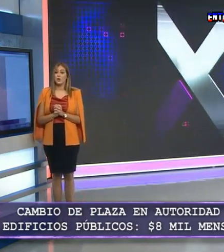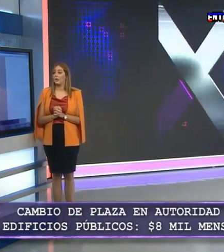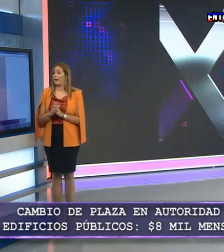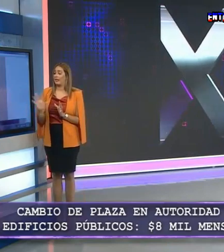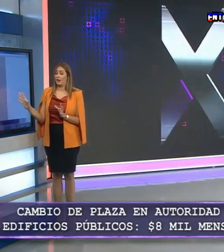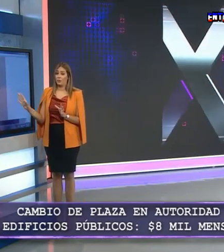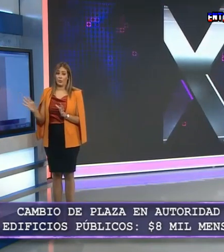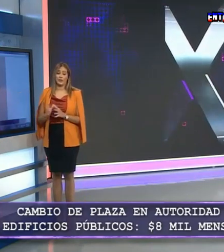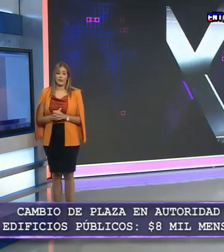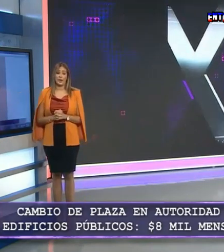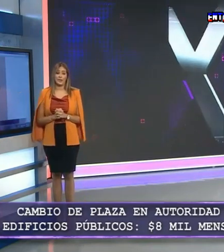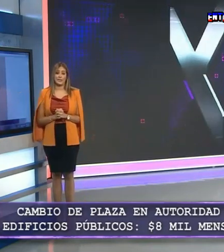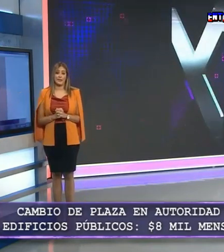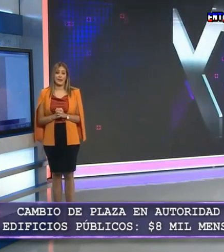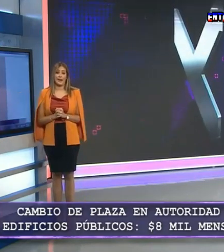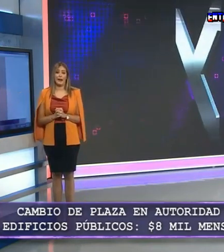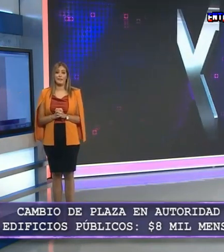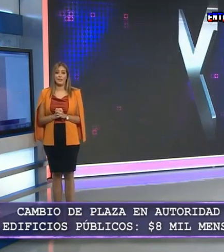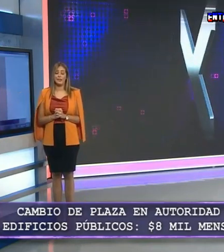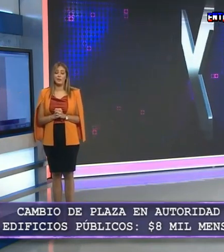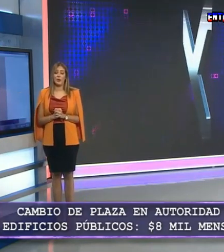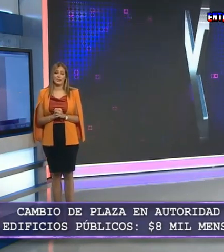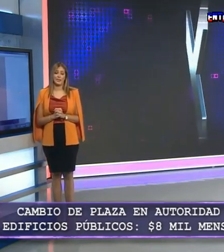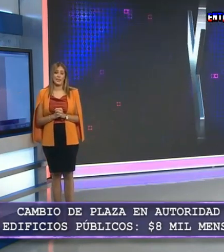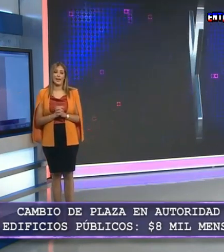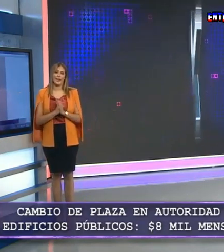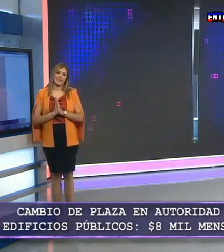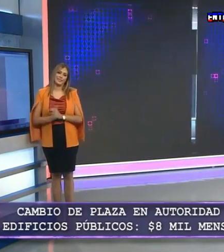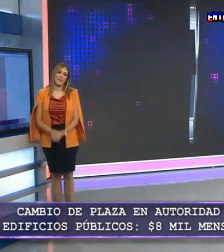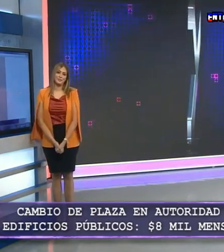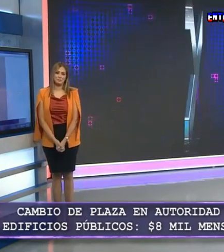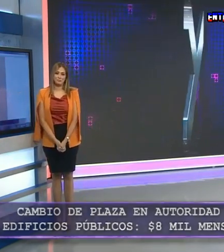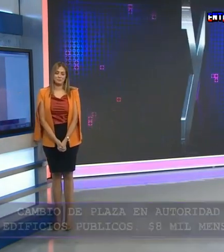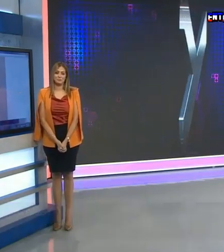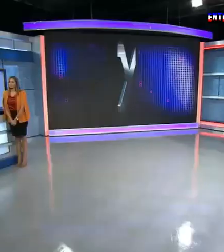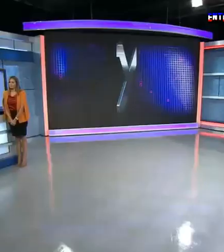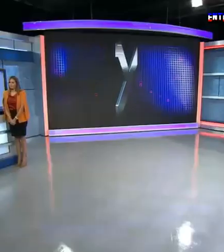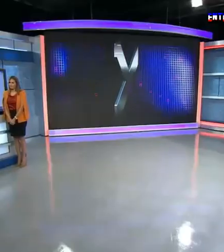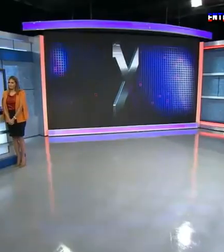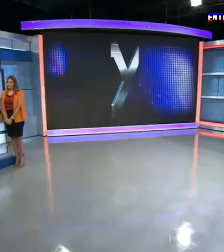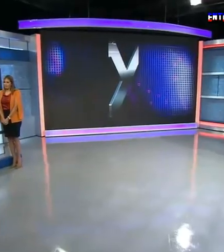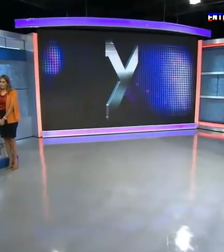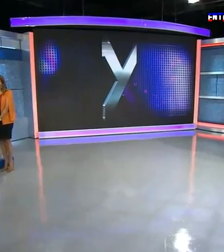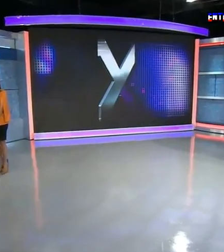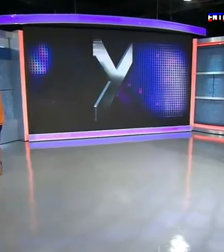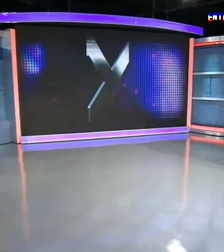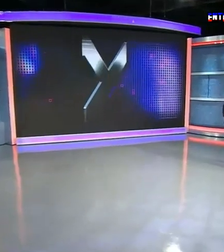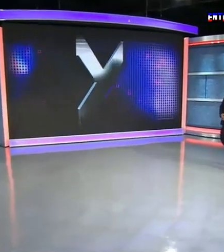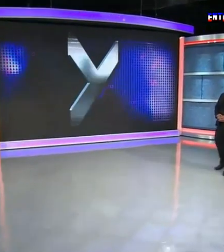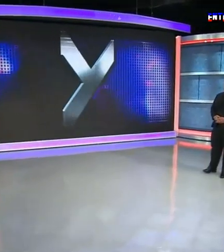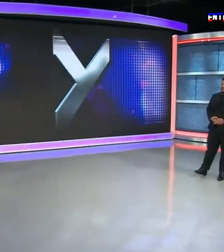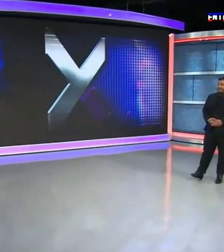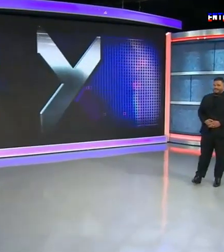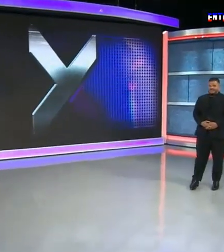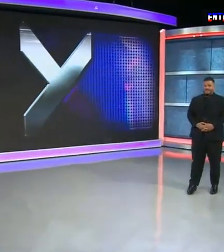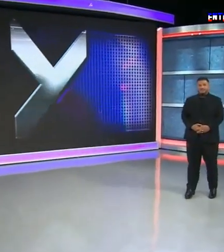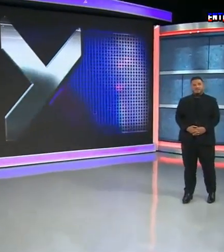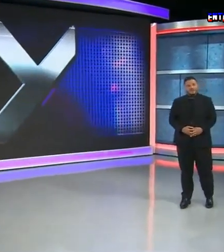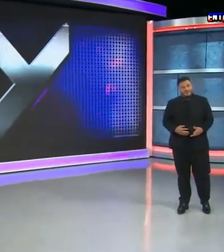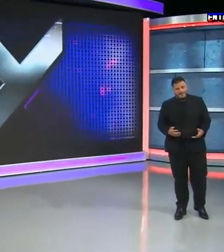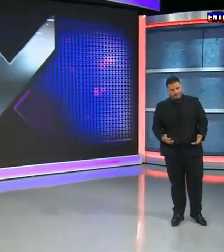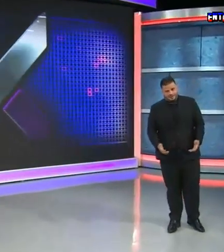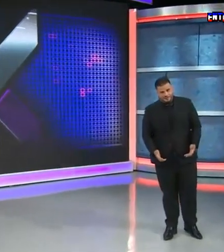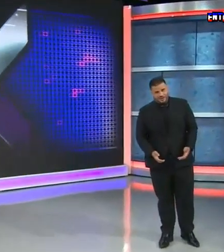pendientes sobre estas convocatorias que se vayan abriendo. Así que adelante, Jay. Bueno, muchas gracias. También sabemos de otras